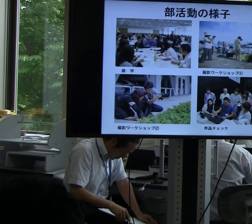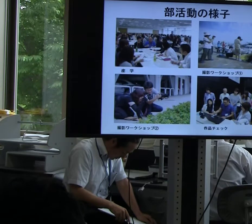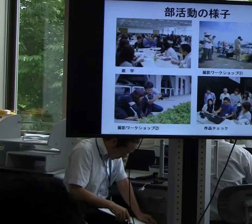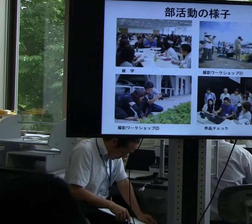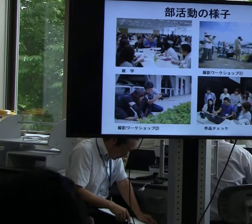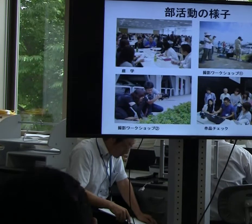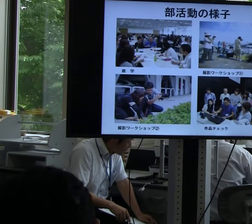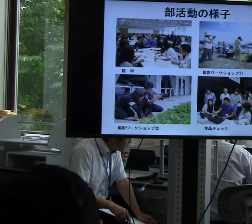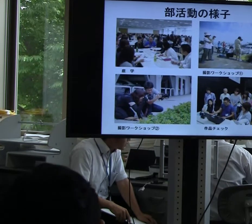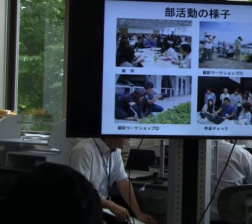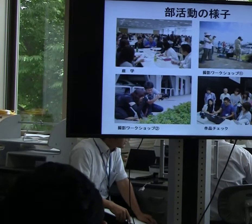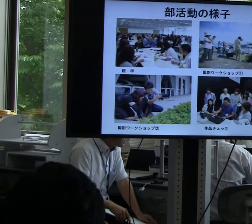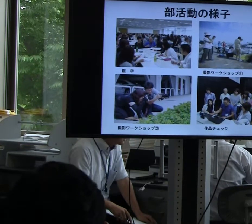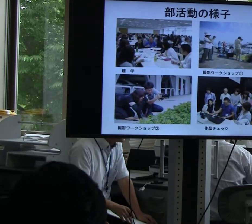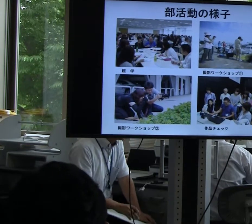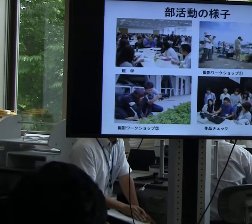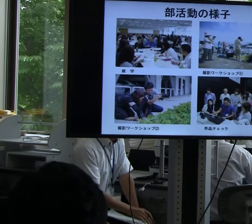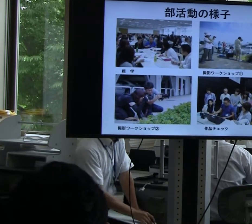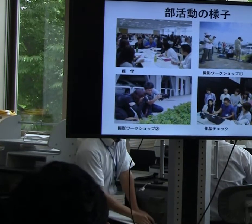様子ということでございますが、